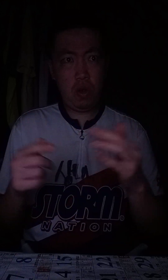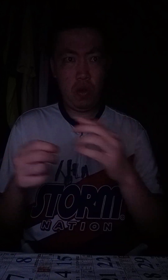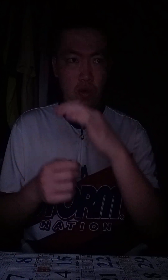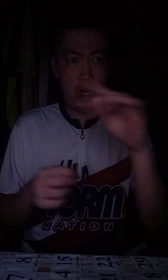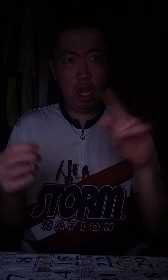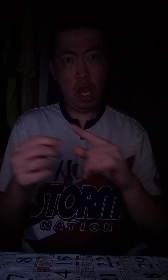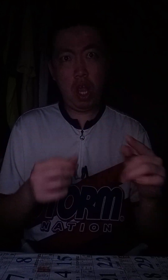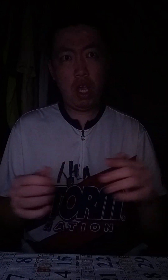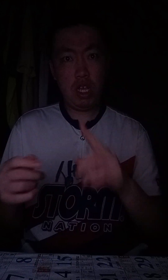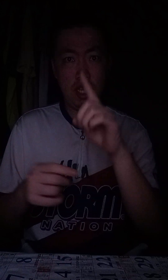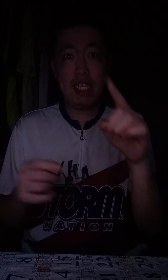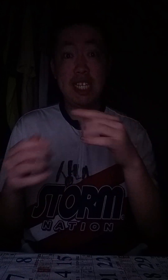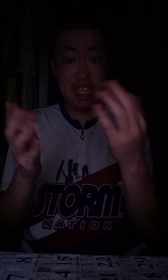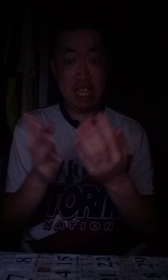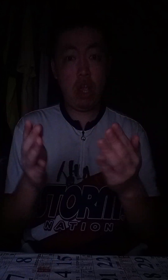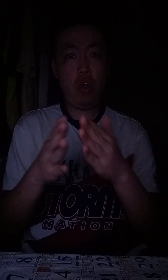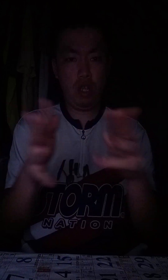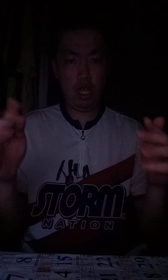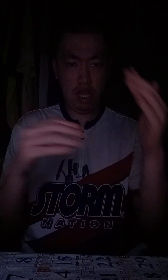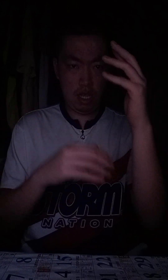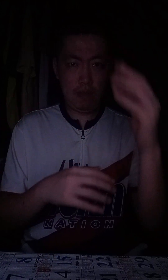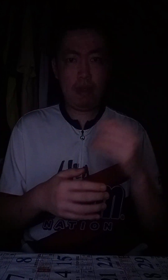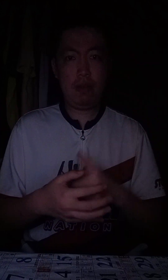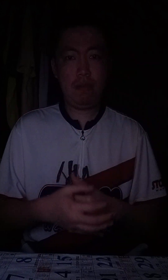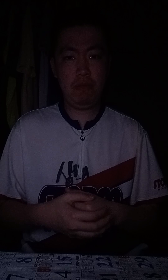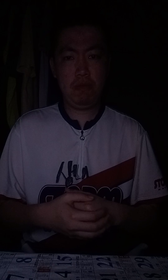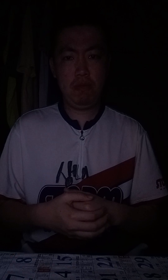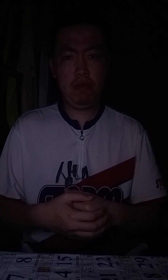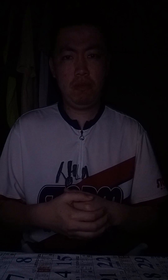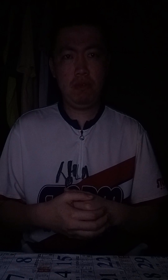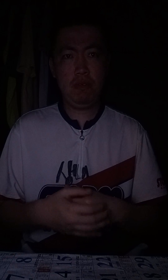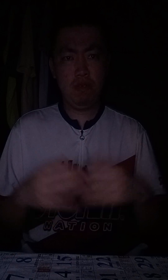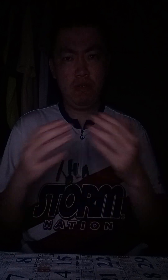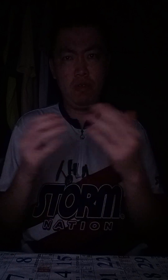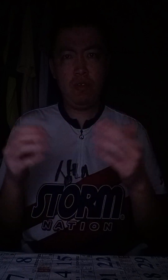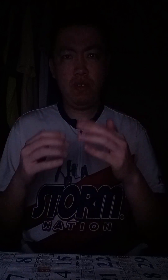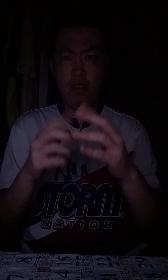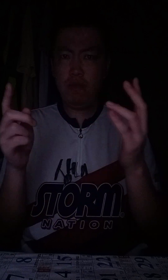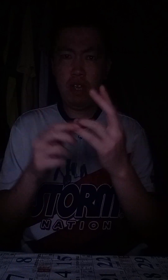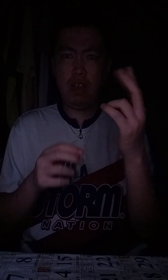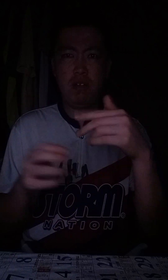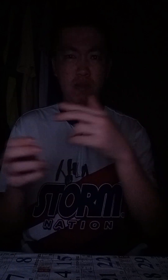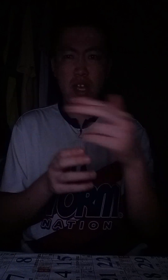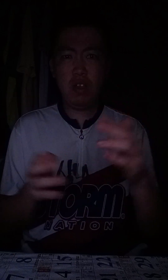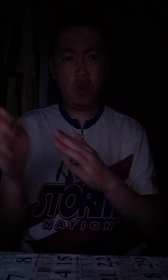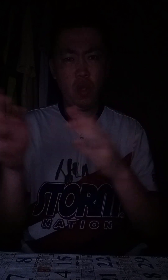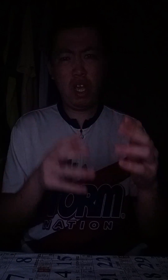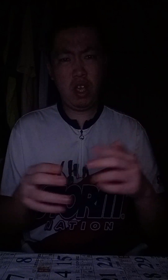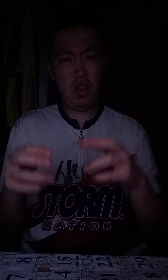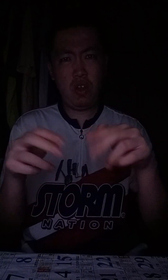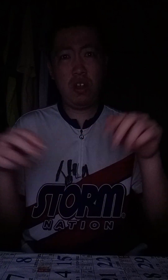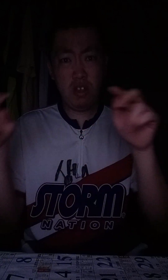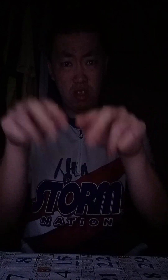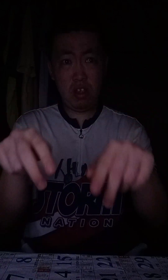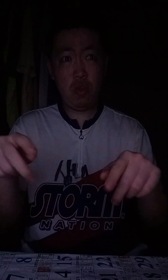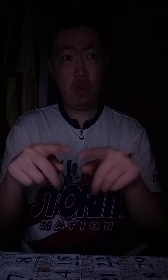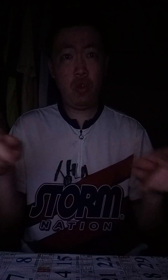위해 1호선 신길역을 찾았습니다. 직장에 지각할까봐 부랴부랴 전동차에 뛰어들었는데